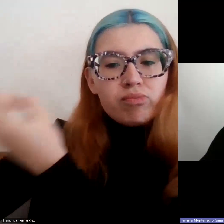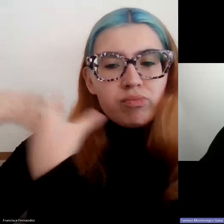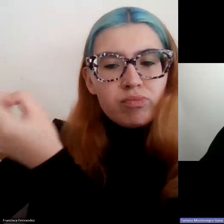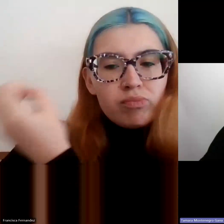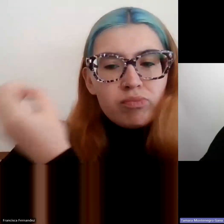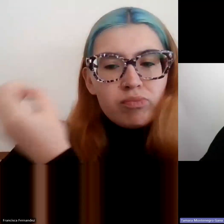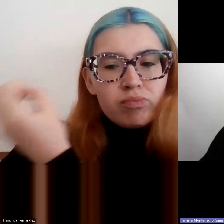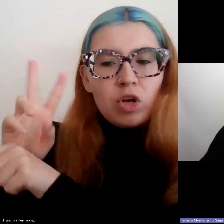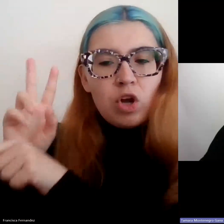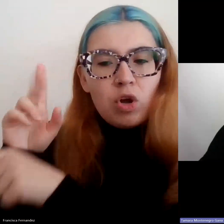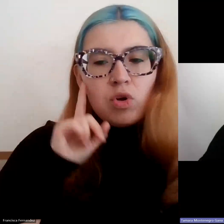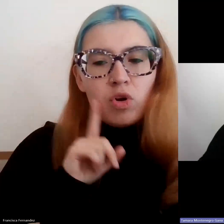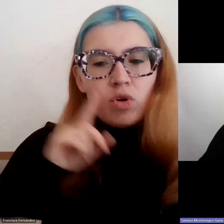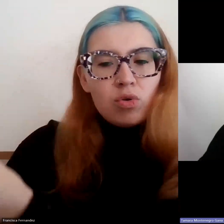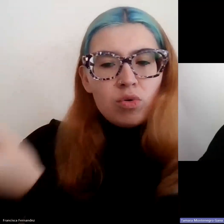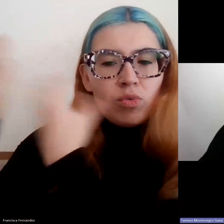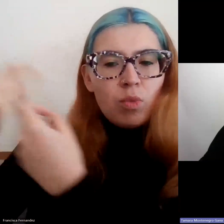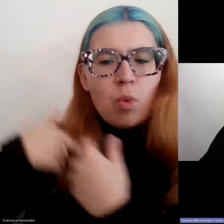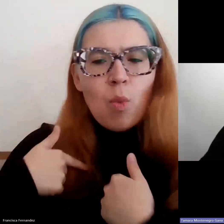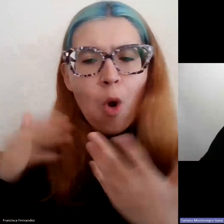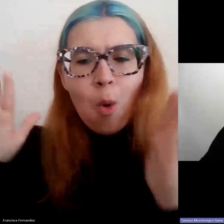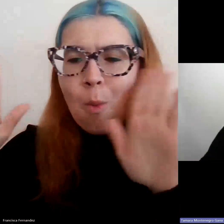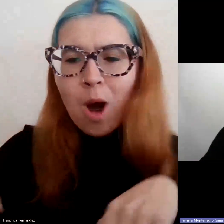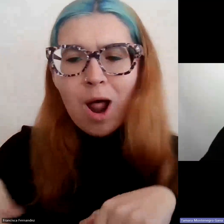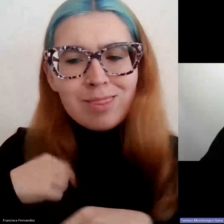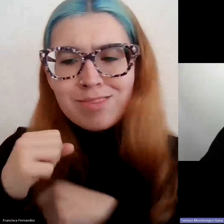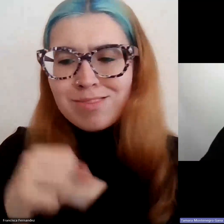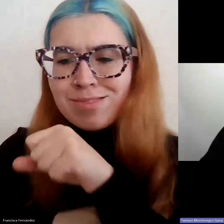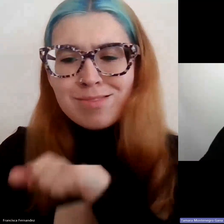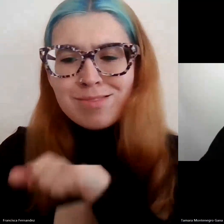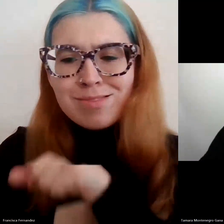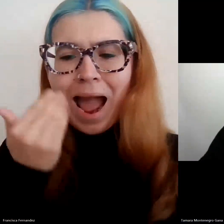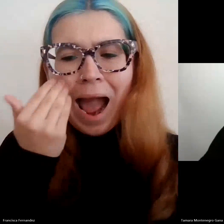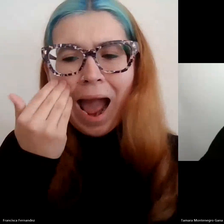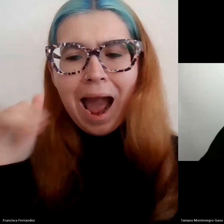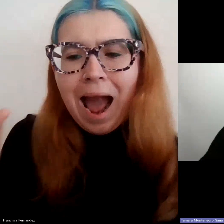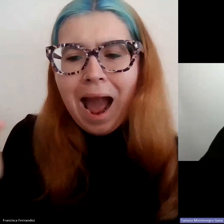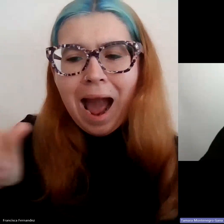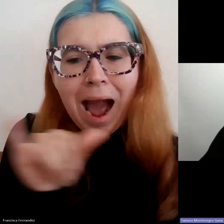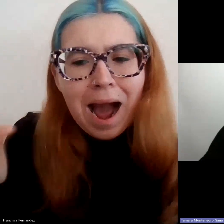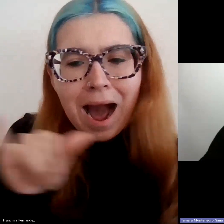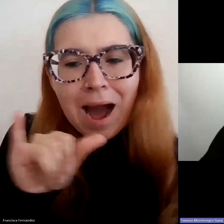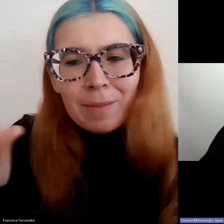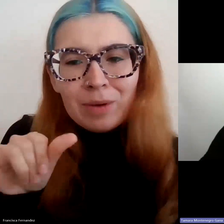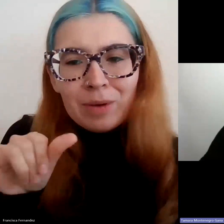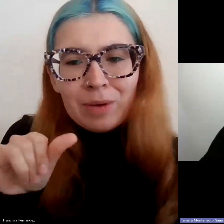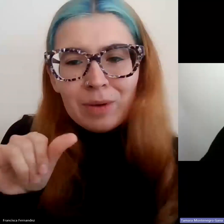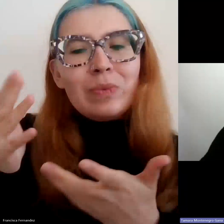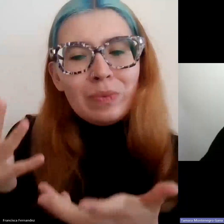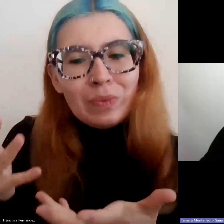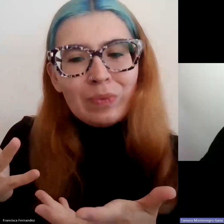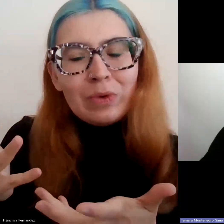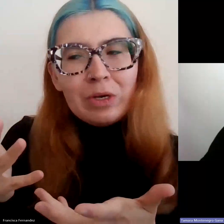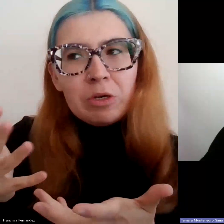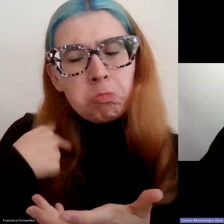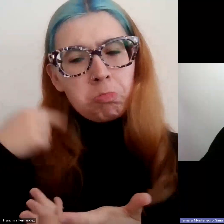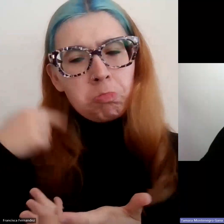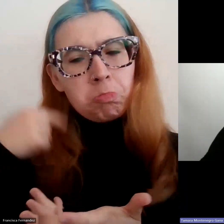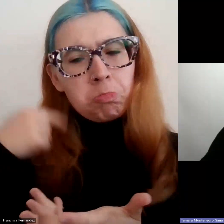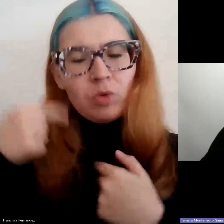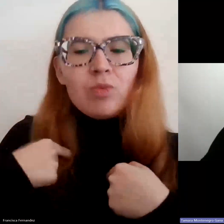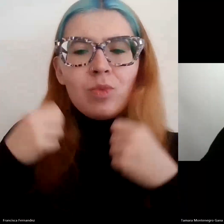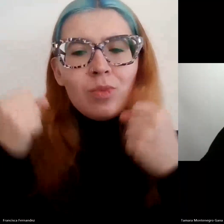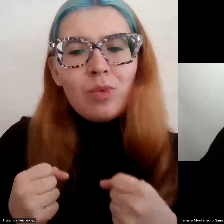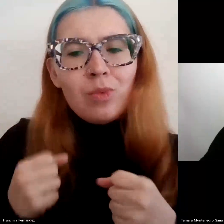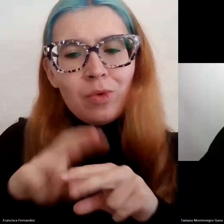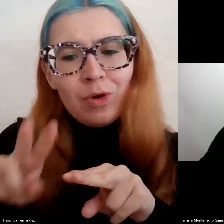estaba recordando cuando yo era niña que a mí me enseñaron un profesor sordo, casi a la misma edad, teníamos como el mismo